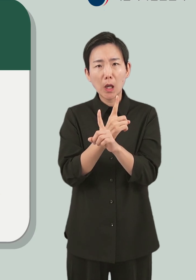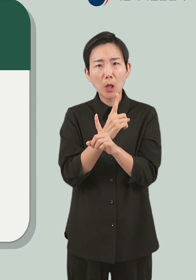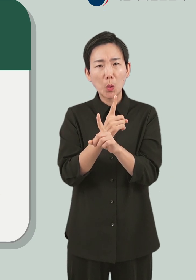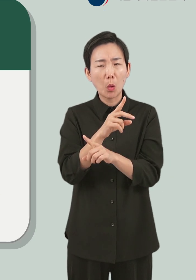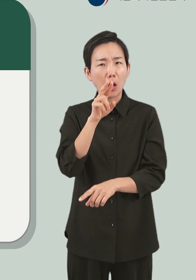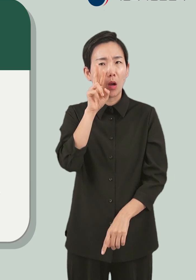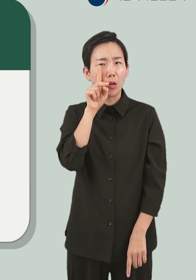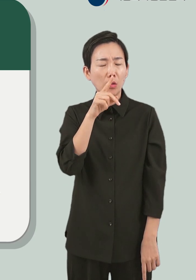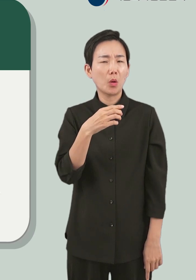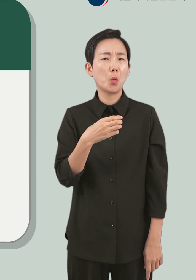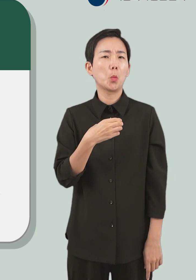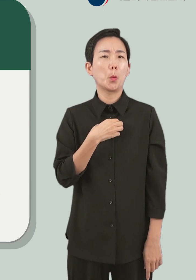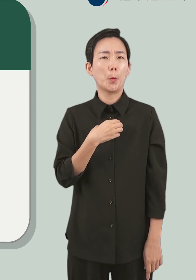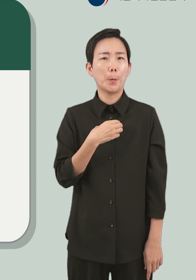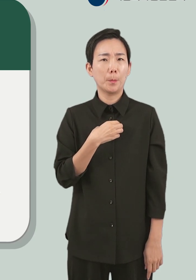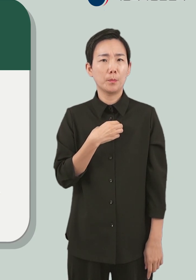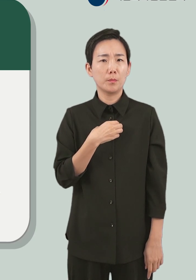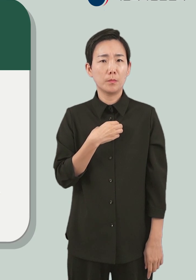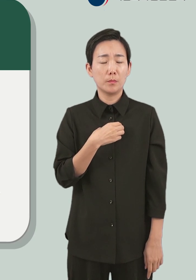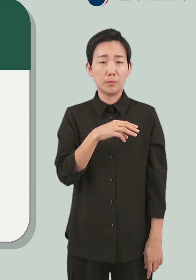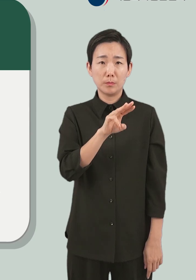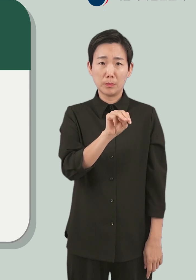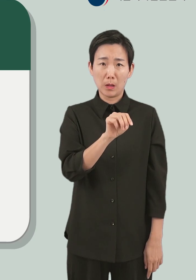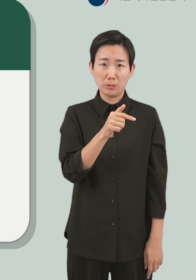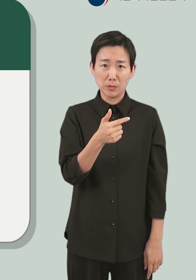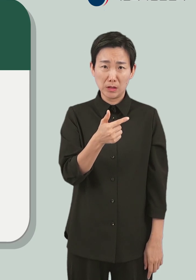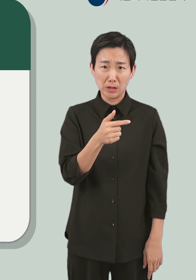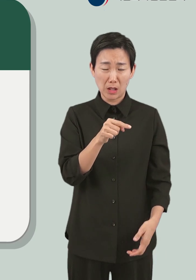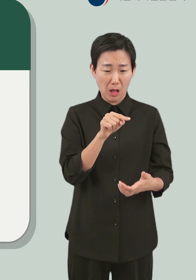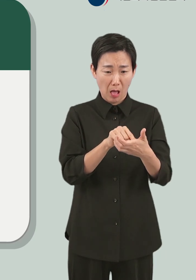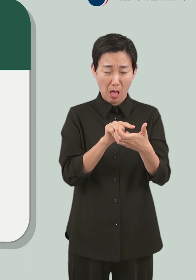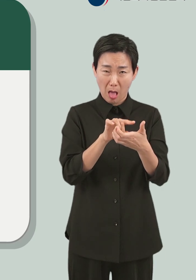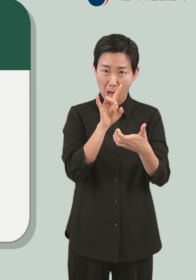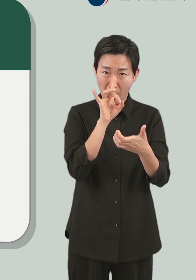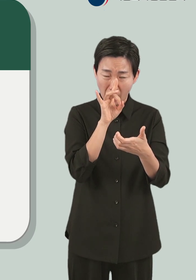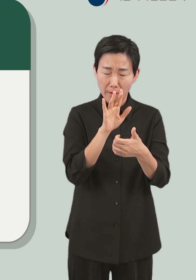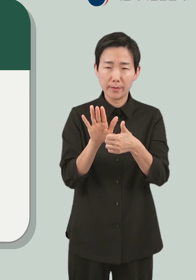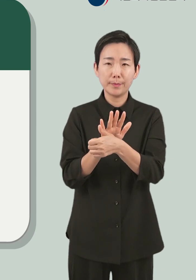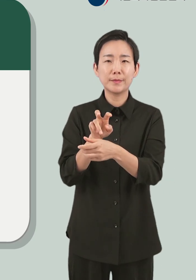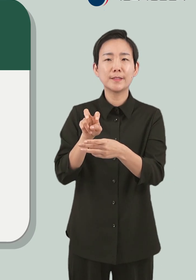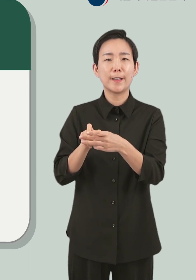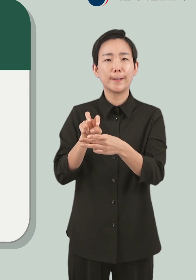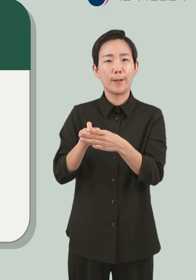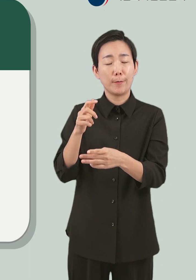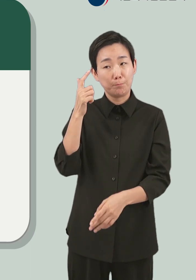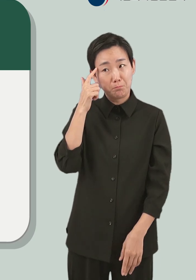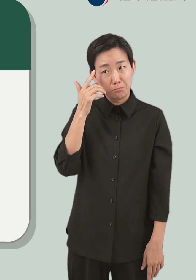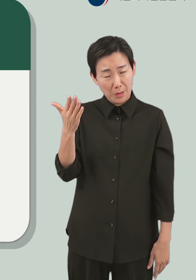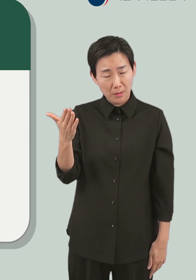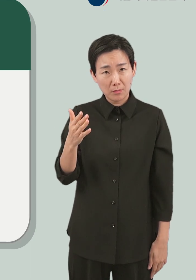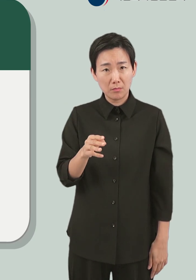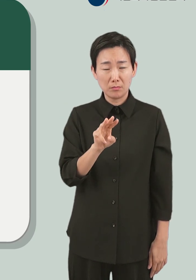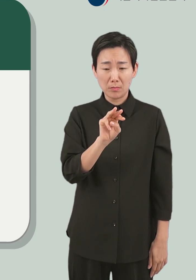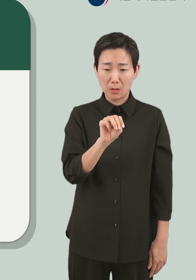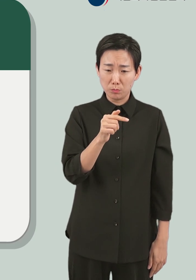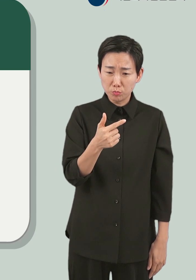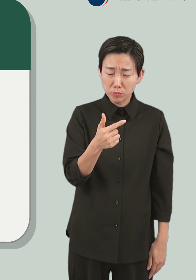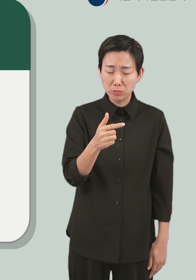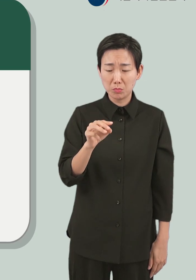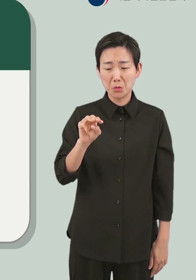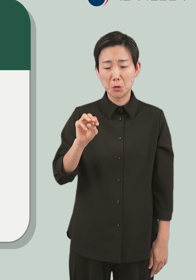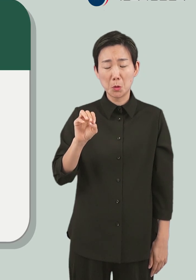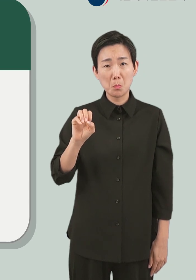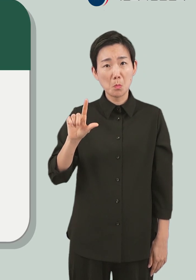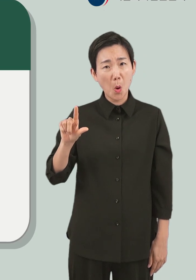경우 고객센터에 문의하고 정확한 단위를 모를 때는 의료진과 상담합니다. 혈당 측정기나 검사지가